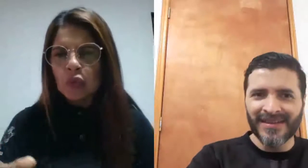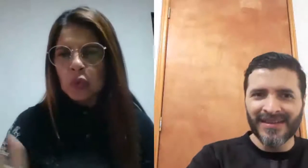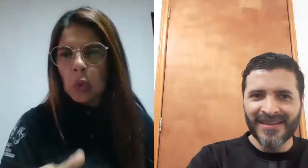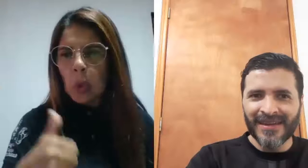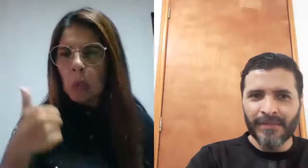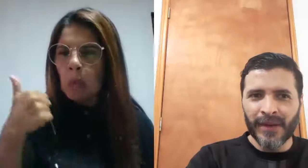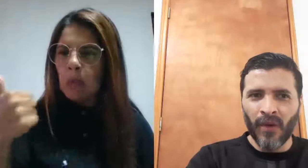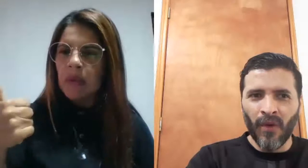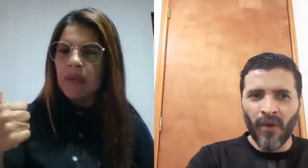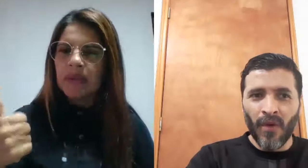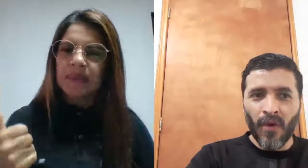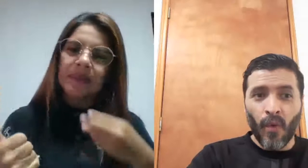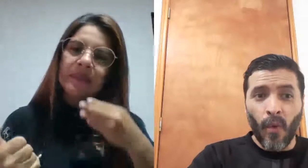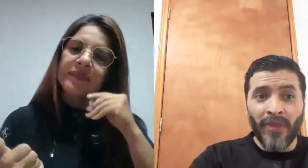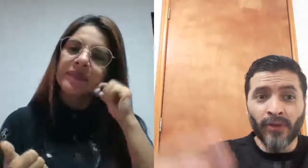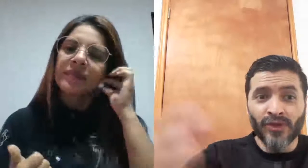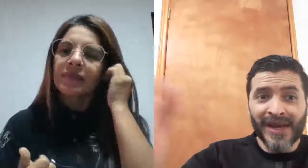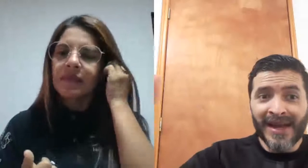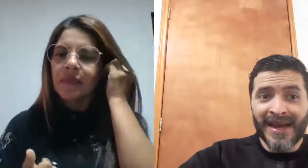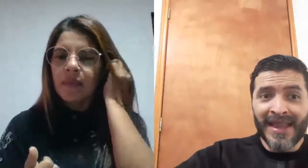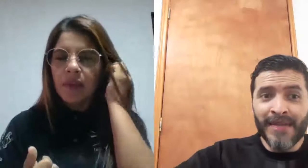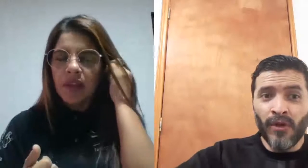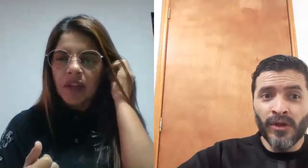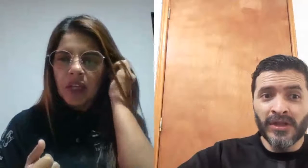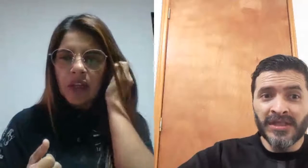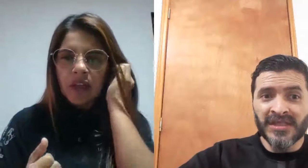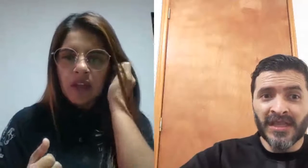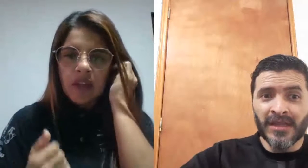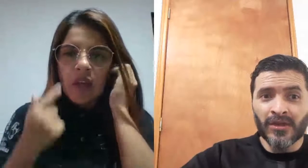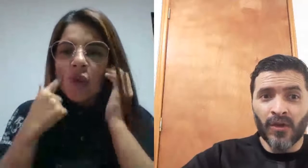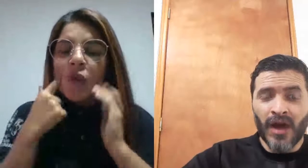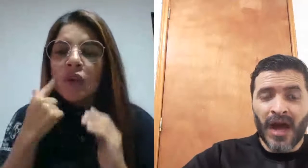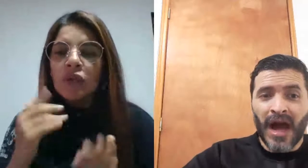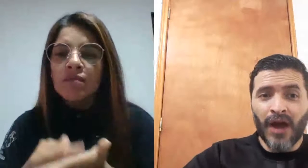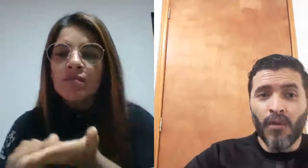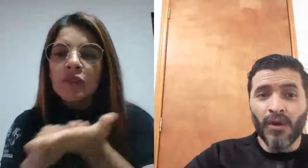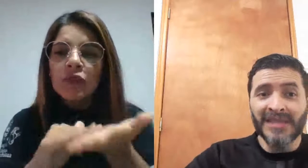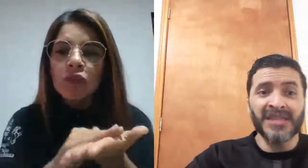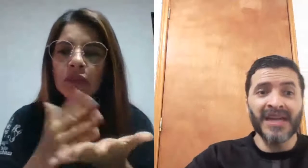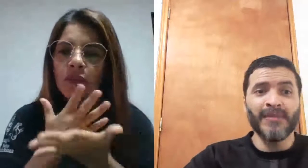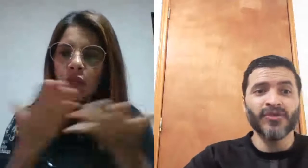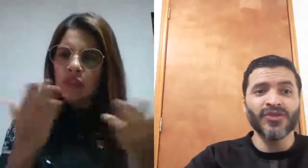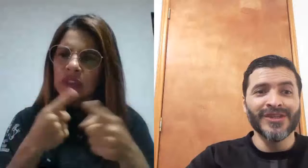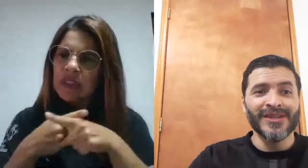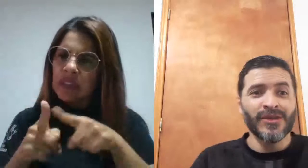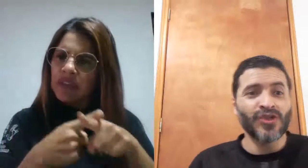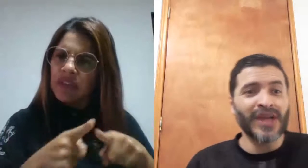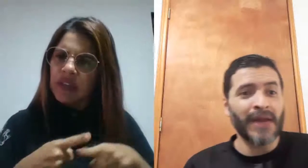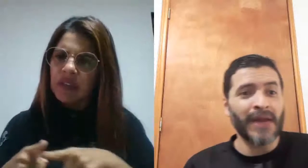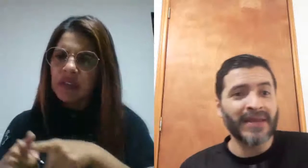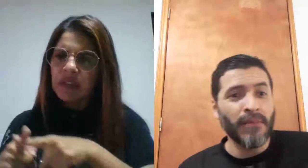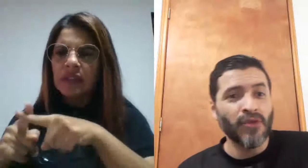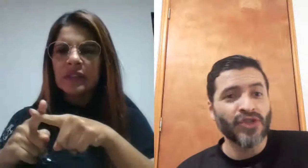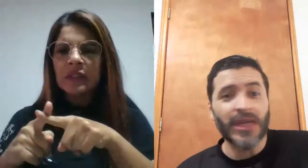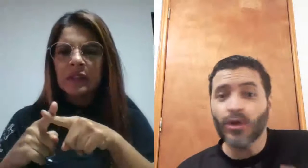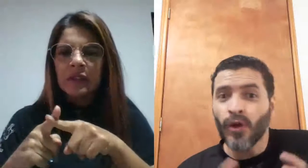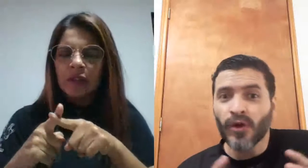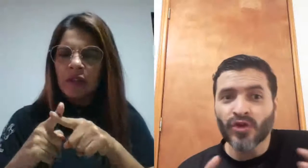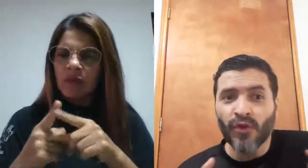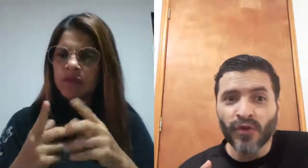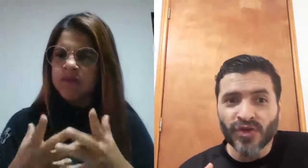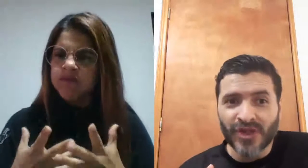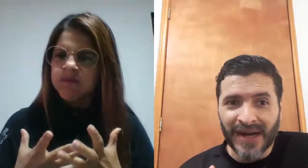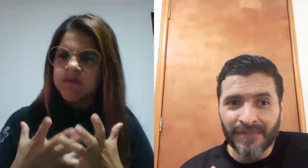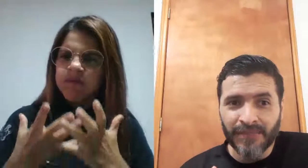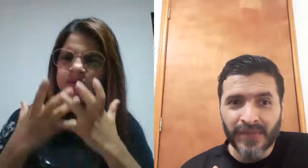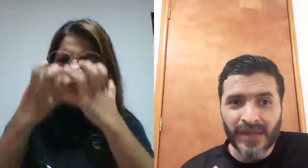bien. Pero cuando se arregla de modo distinto a como quisiéramos, nos arrebatamos y